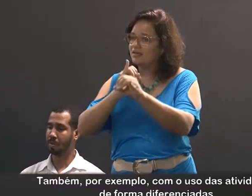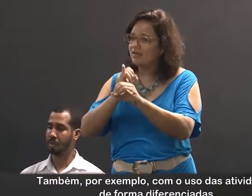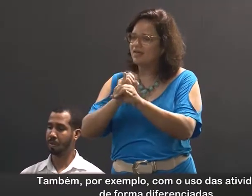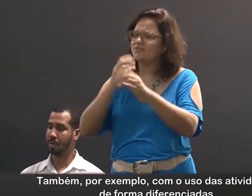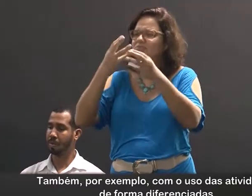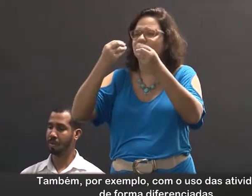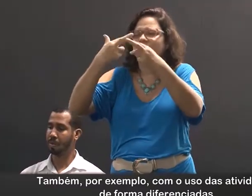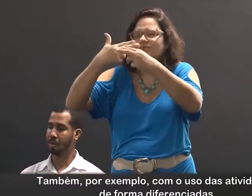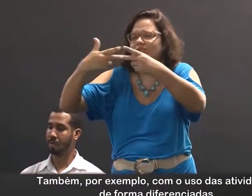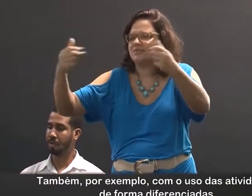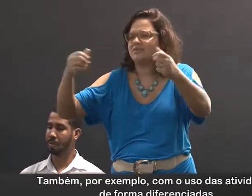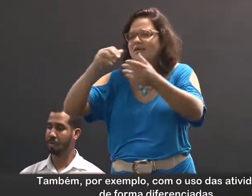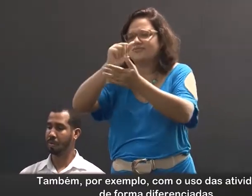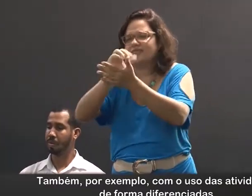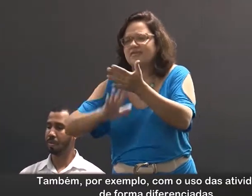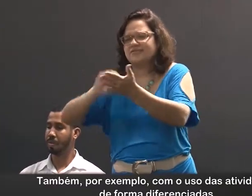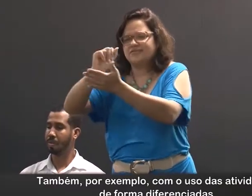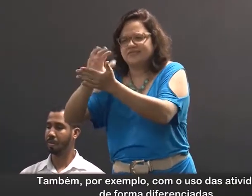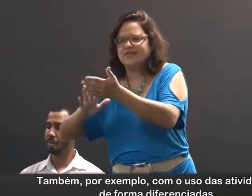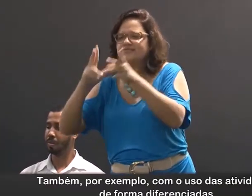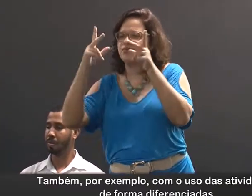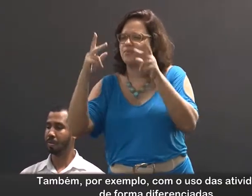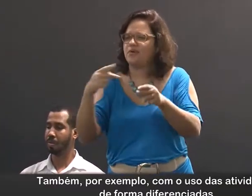Também, por exemplo, com o uso das atividades